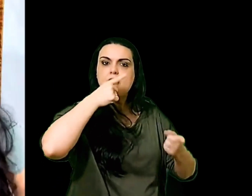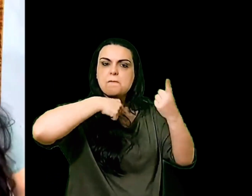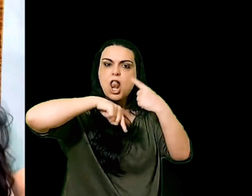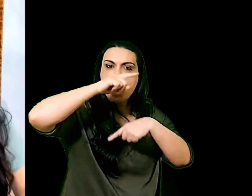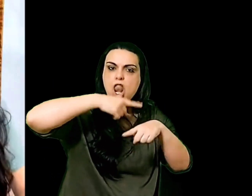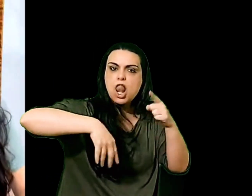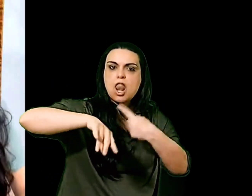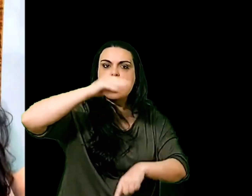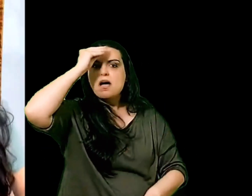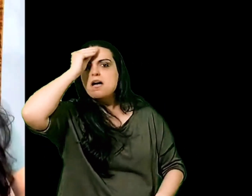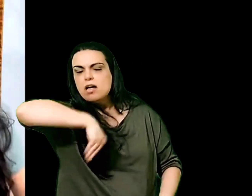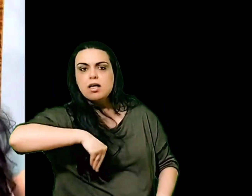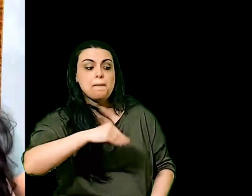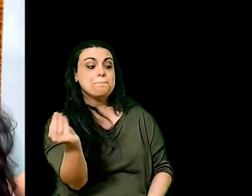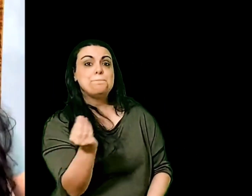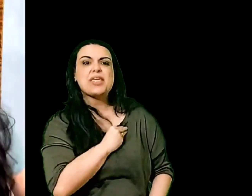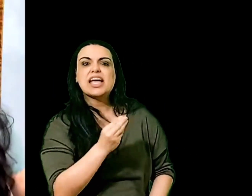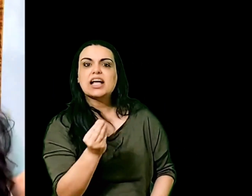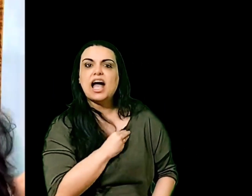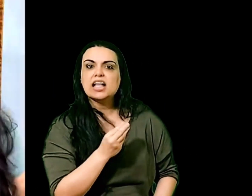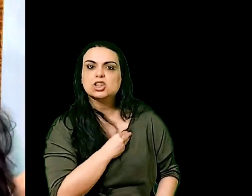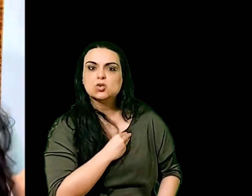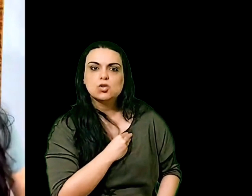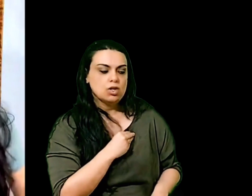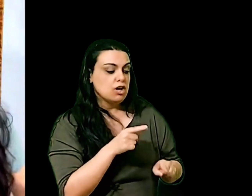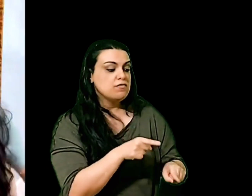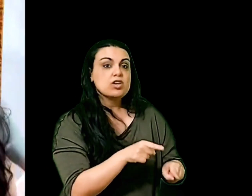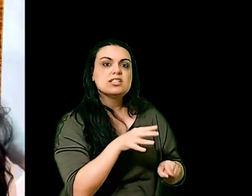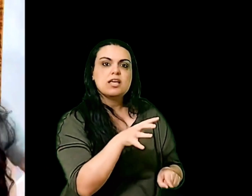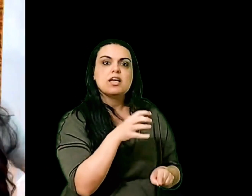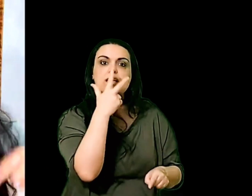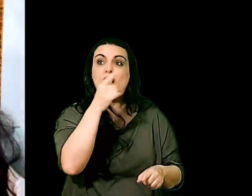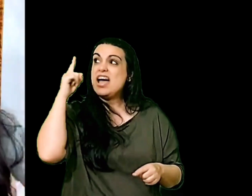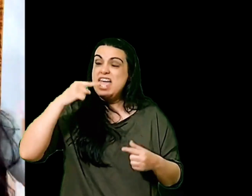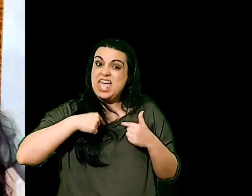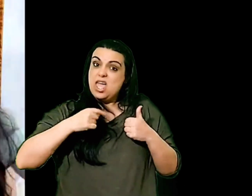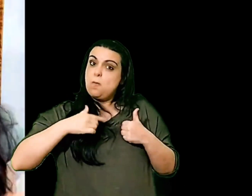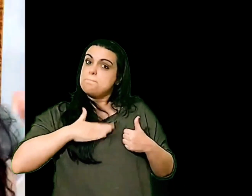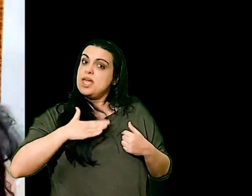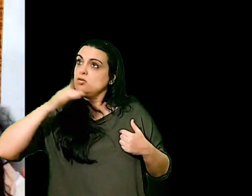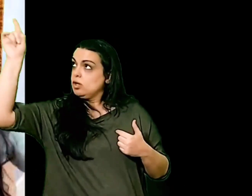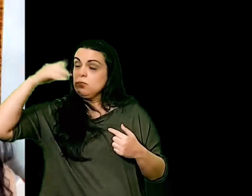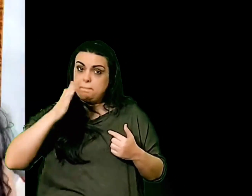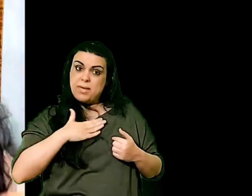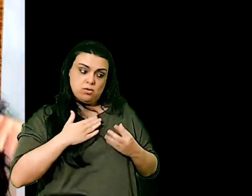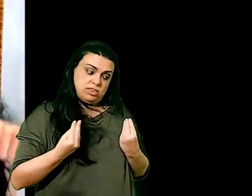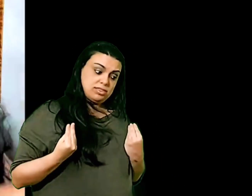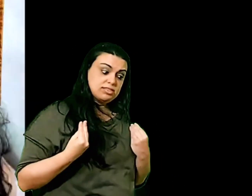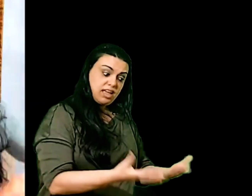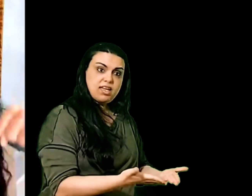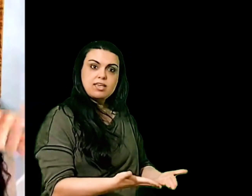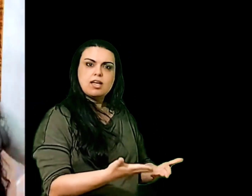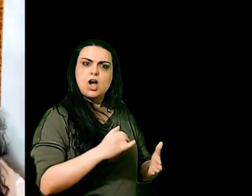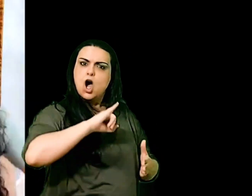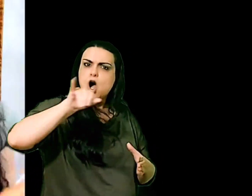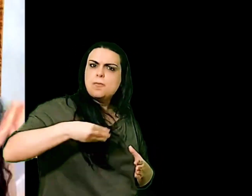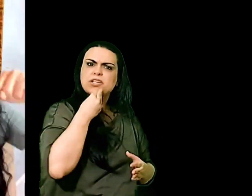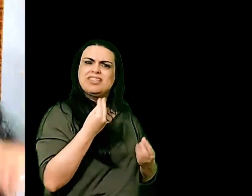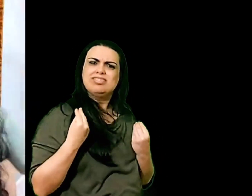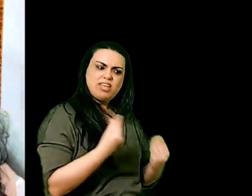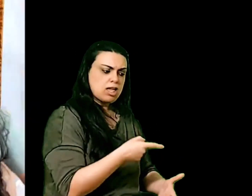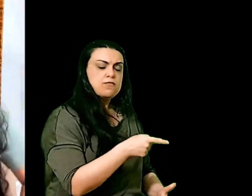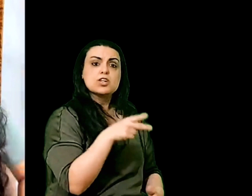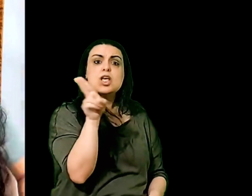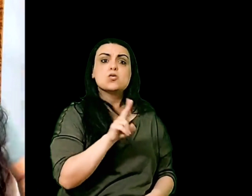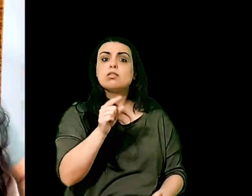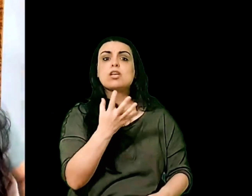ser negligente, você vai estar sendo negligente, isso é pecado, porque você está pegando aquilo que é meu, aquilo que eu te dei, a unção que eu te dei, a graça que eu te dei,